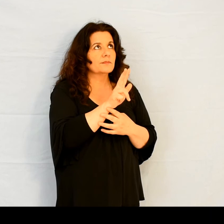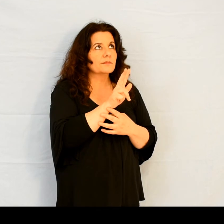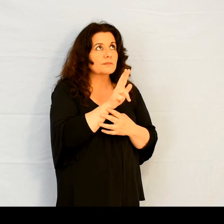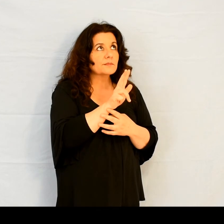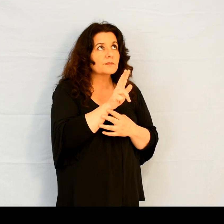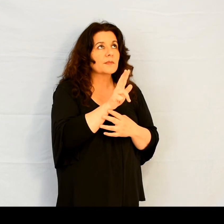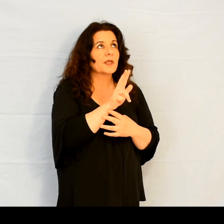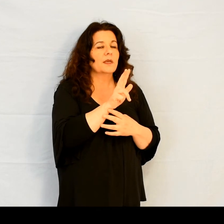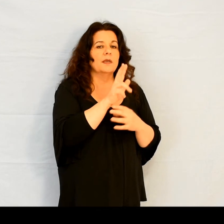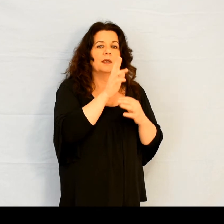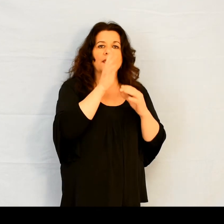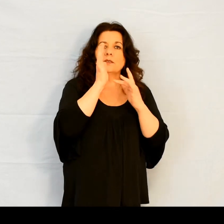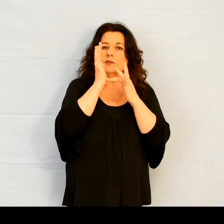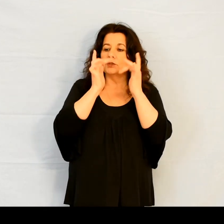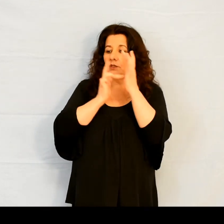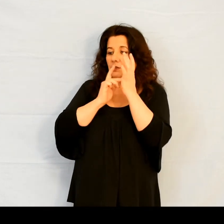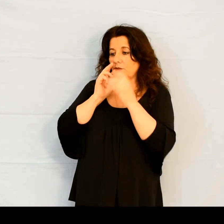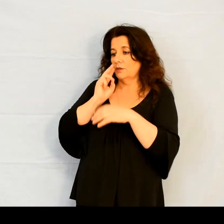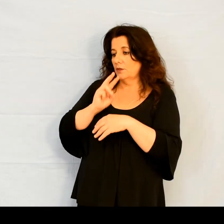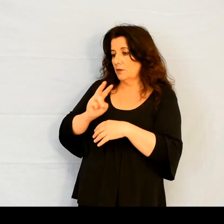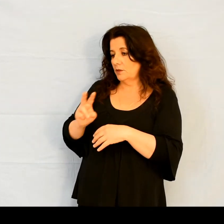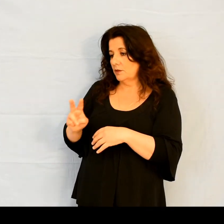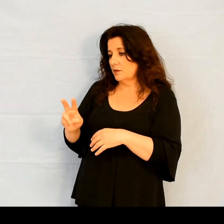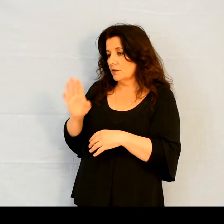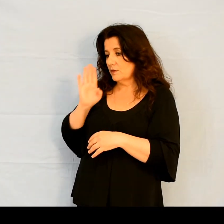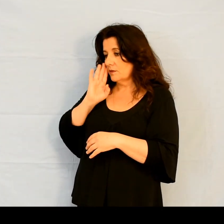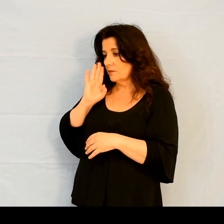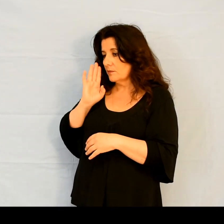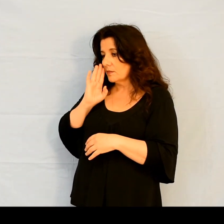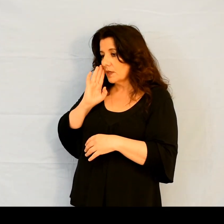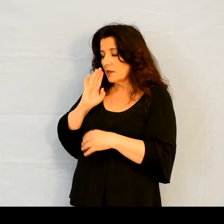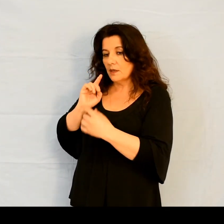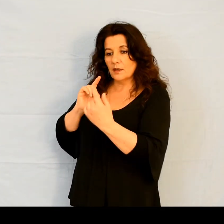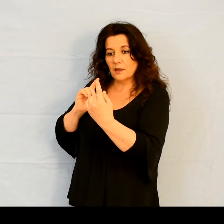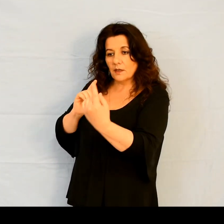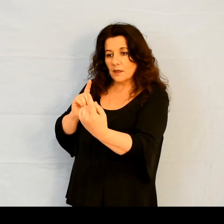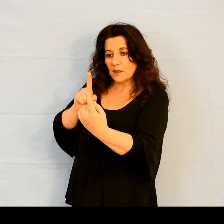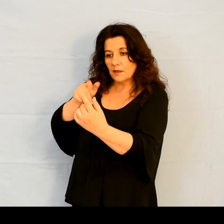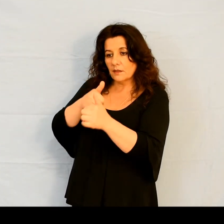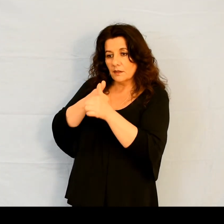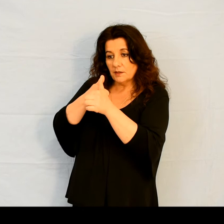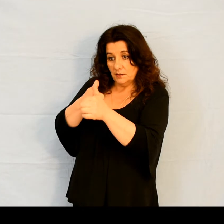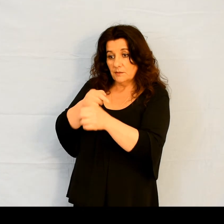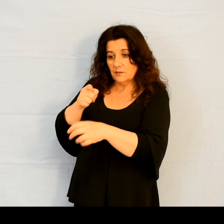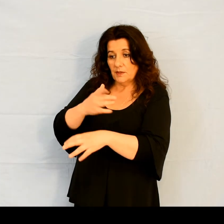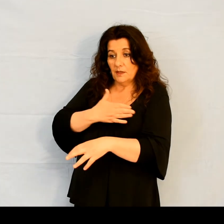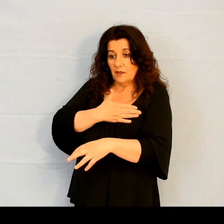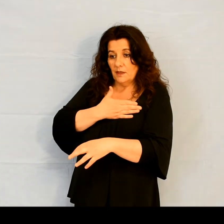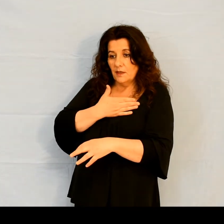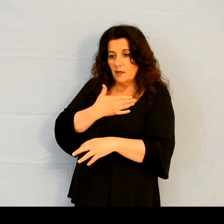Jésus, voyant sa mère, et près d'elle le disciple qu'il aimait, dit à sa